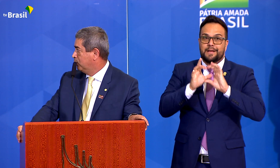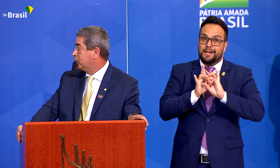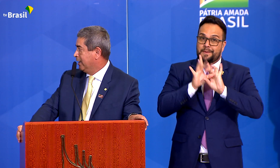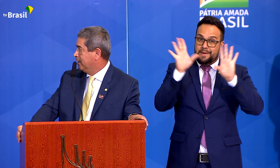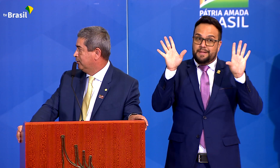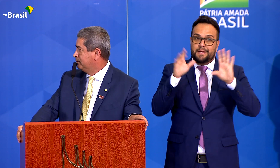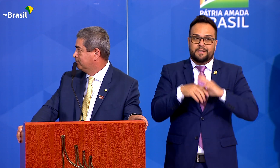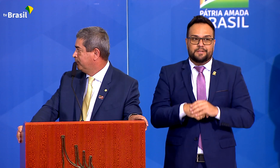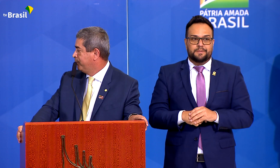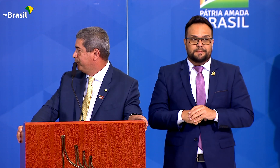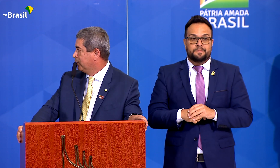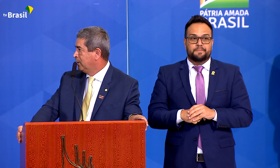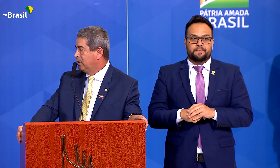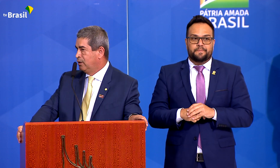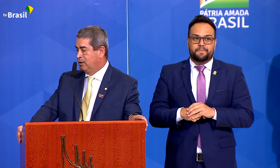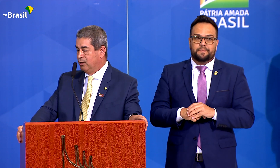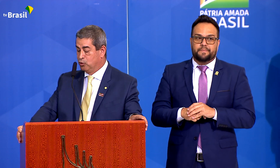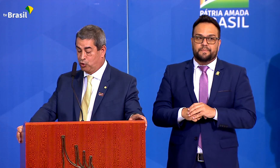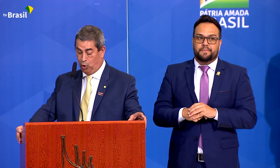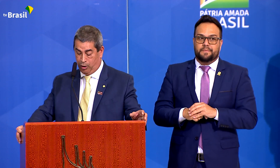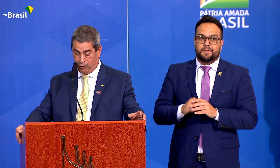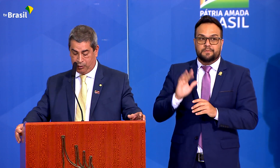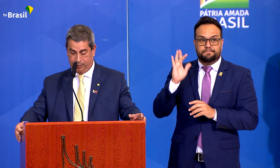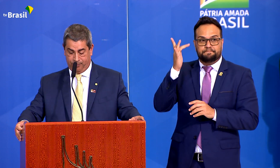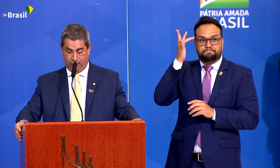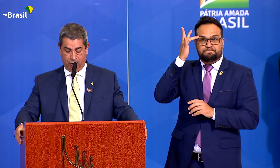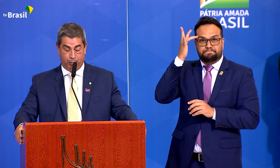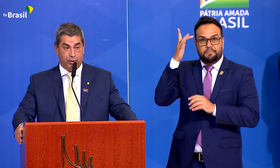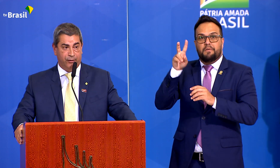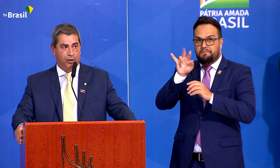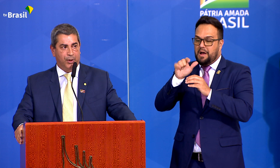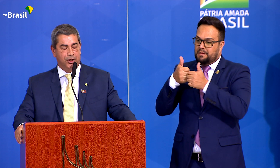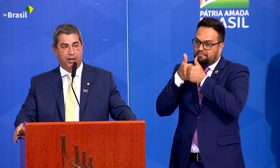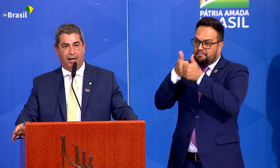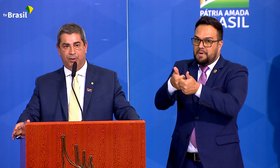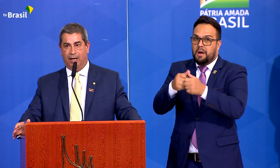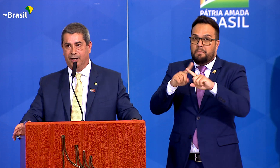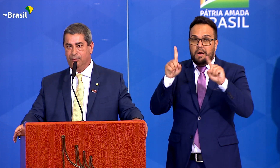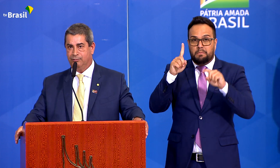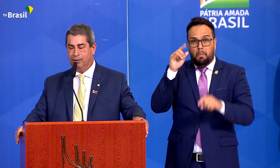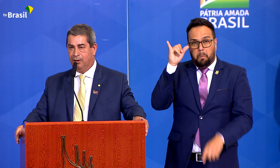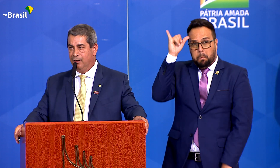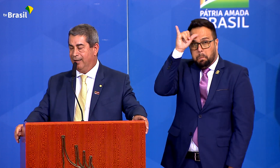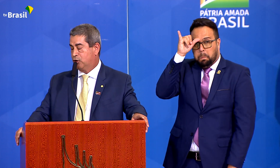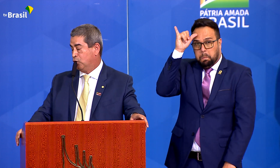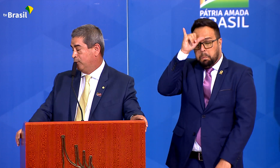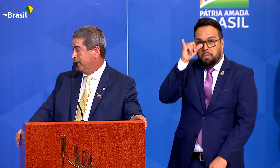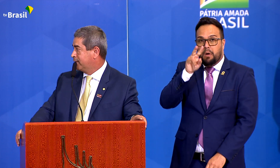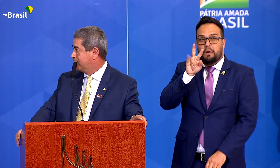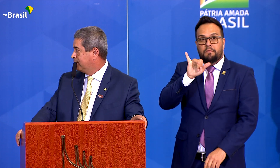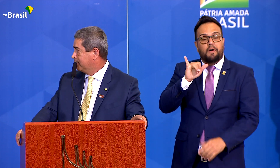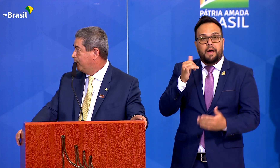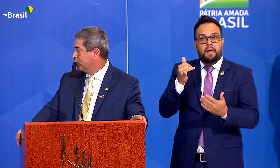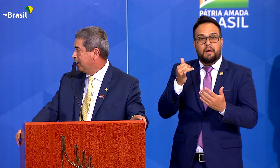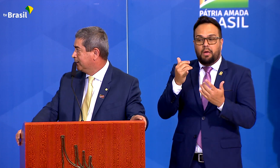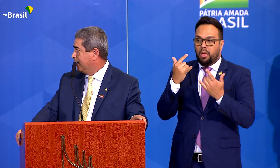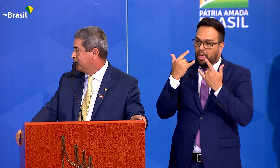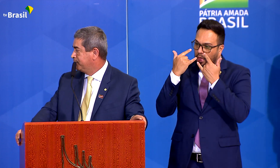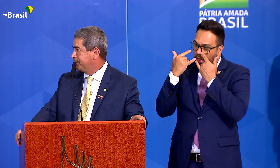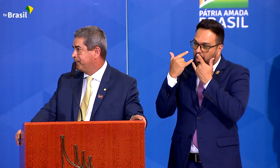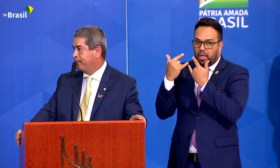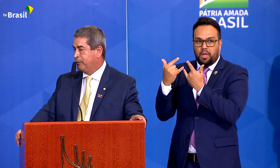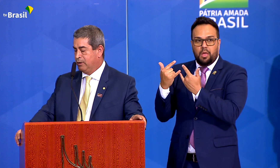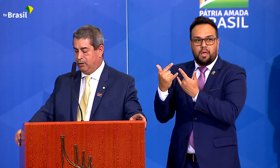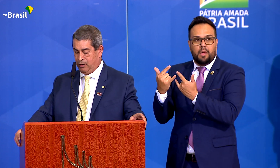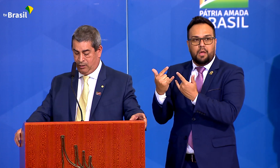sábios o seguirão a e os todos Possivelmente caminharam na sombras da